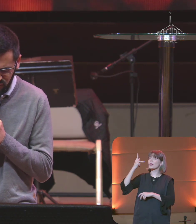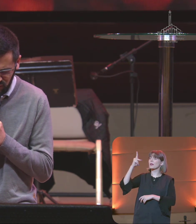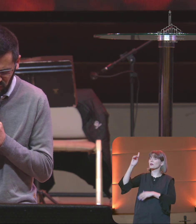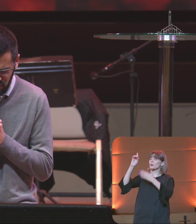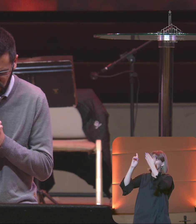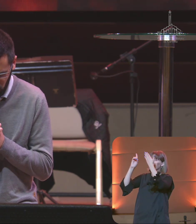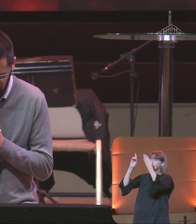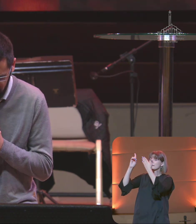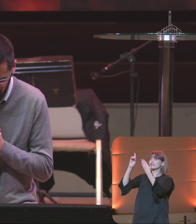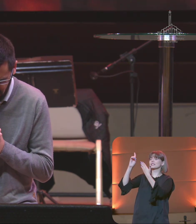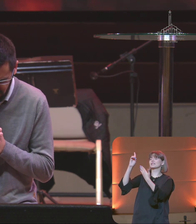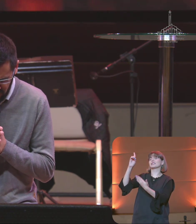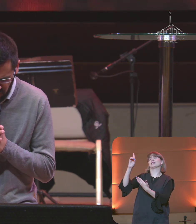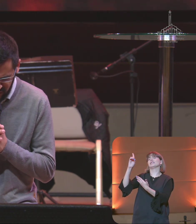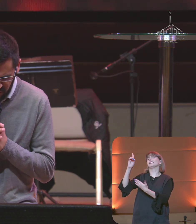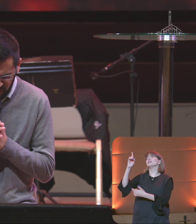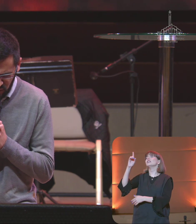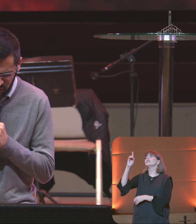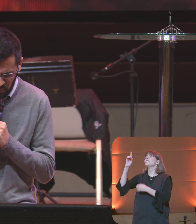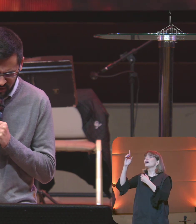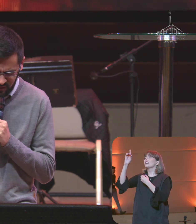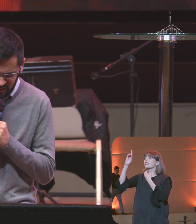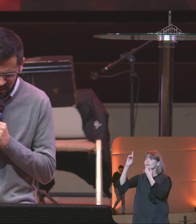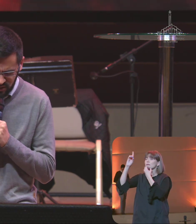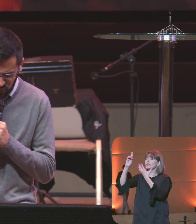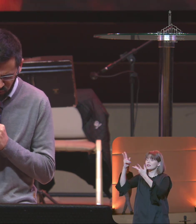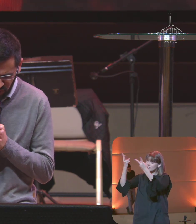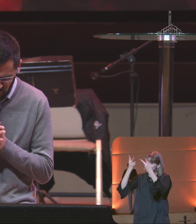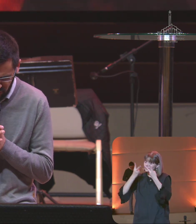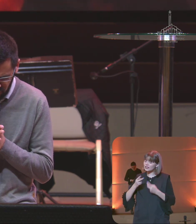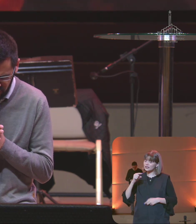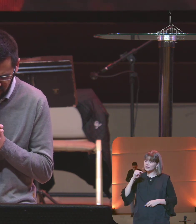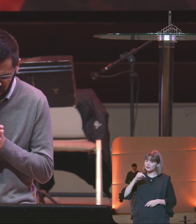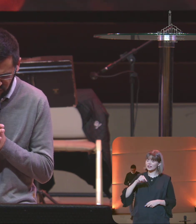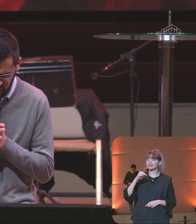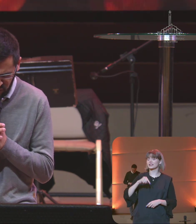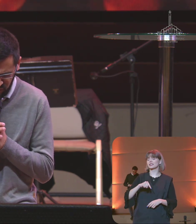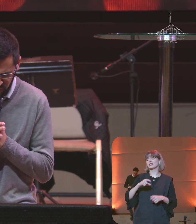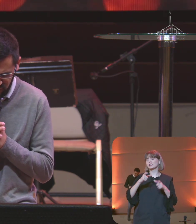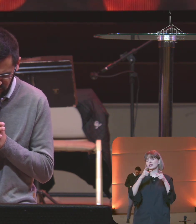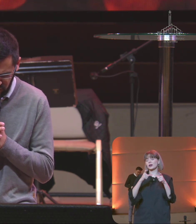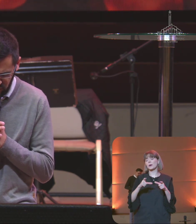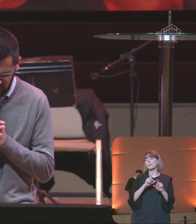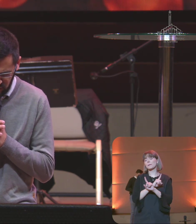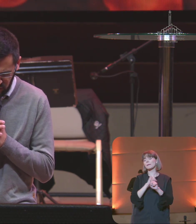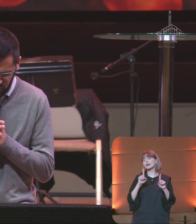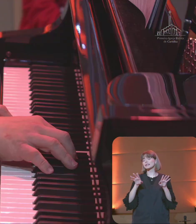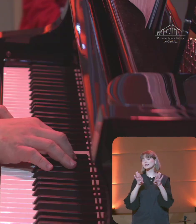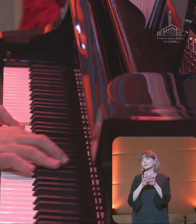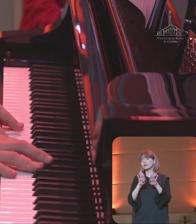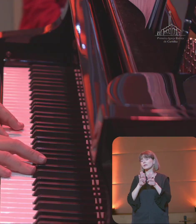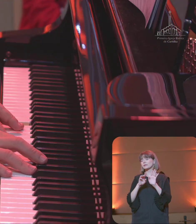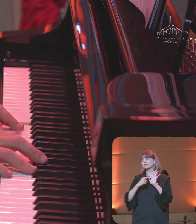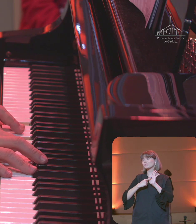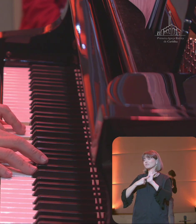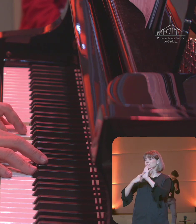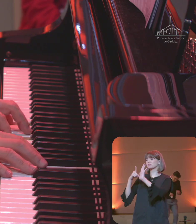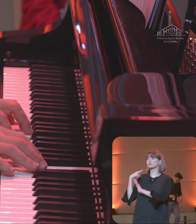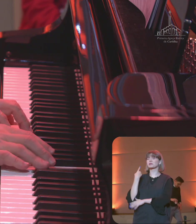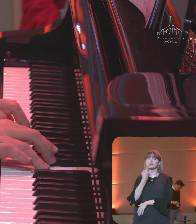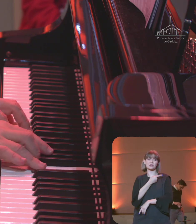Senhor é bem-vindo neste lugar, mas também, Deus, apresentar diante do Senhor as nossas causas, Deus. Deus,